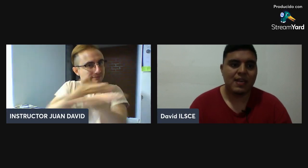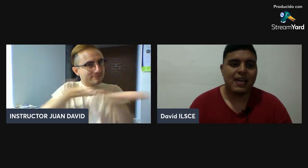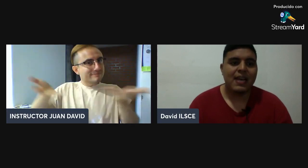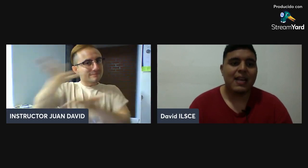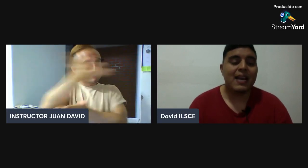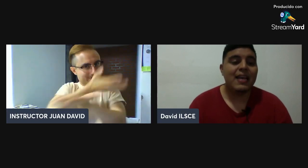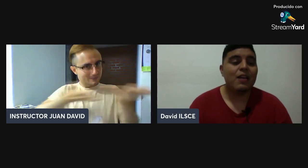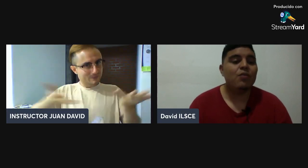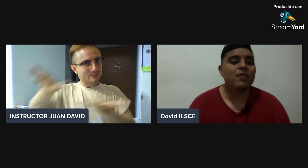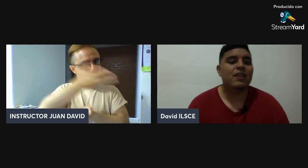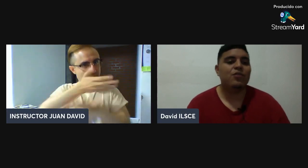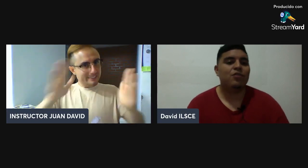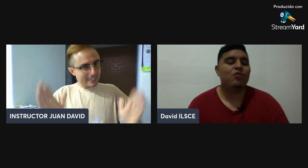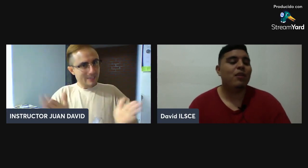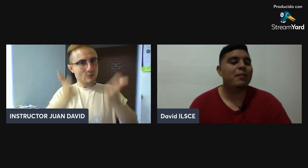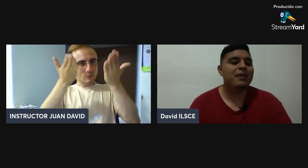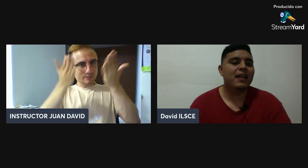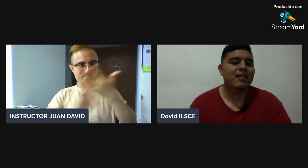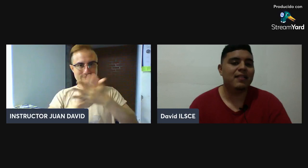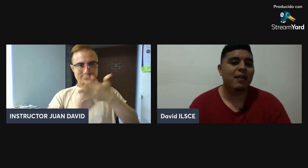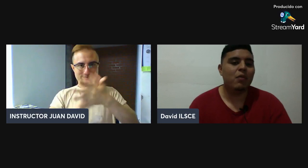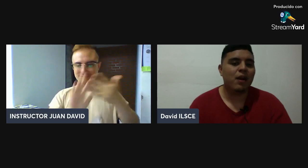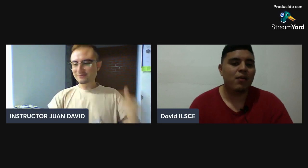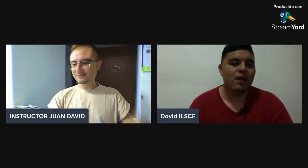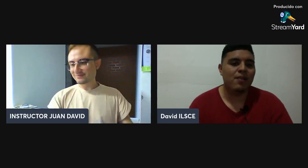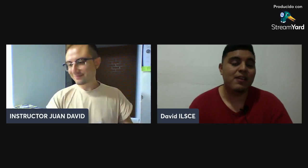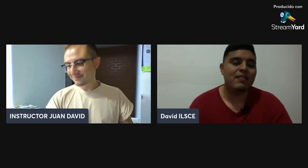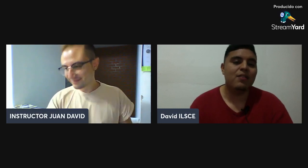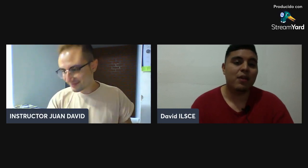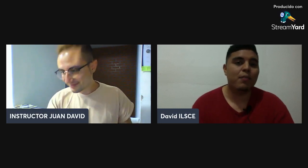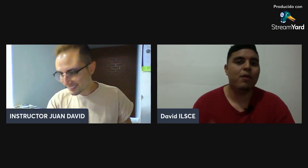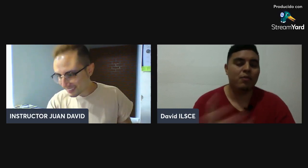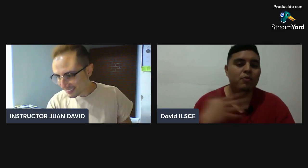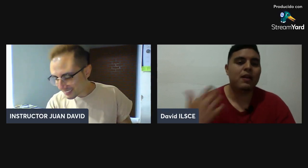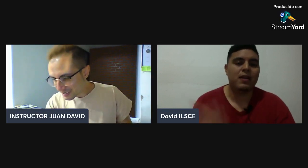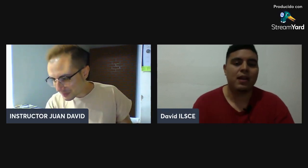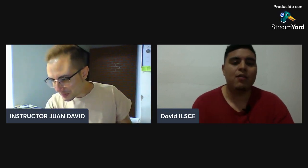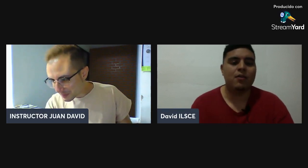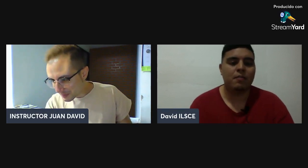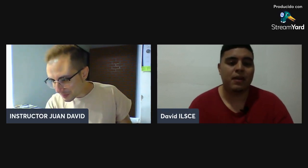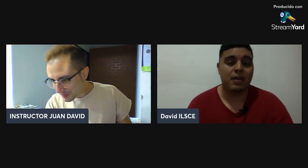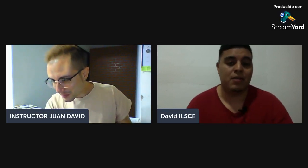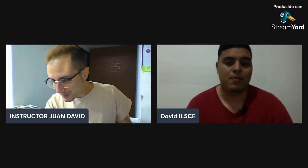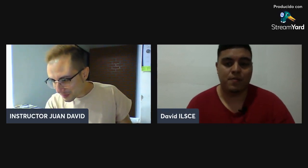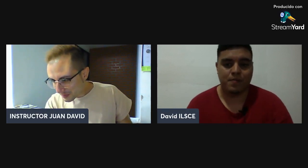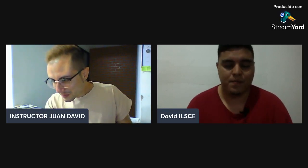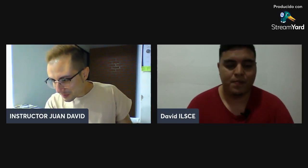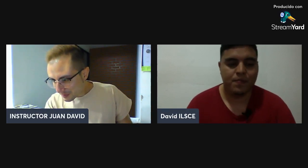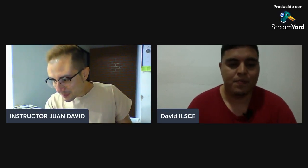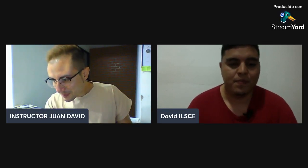La idea no es que yo solamente les dé el vocabulario y ya, sino que podamos practicarlo y compartirlo.